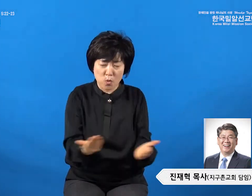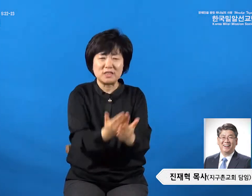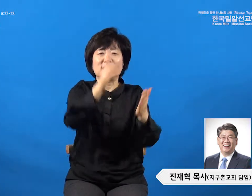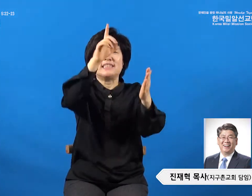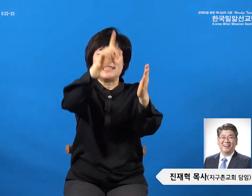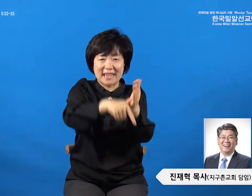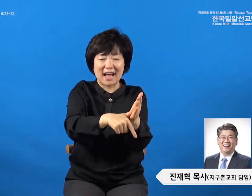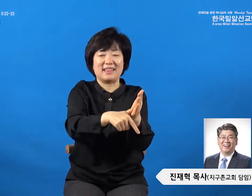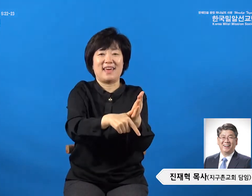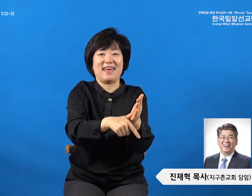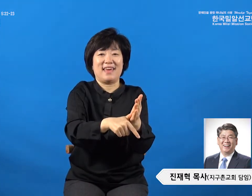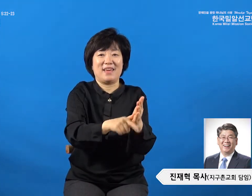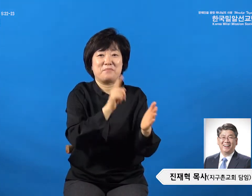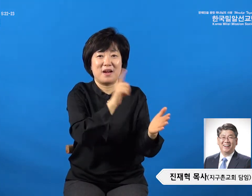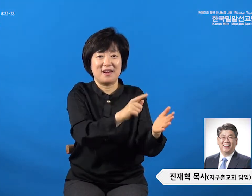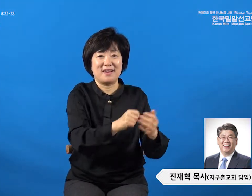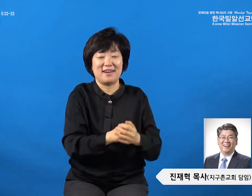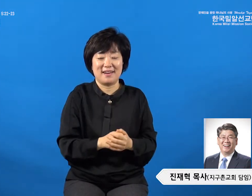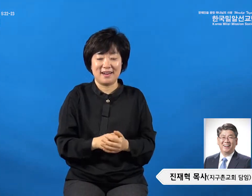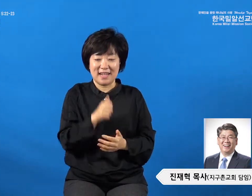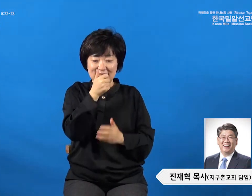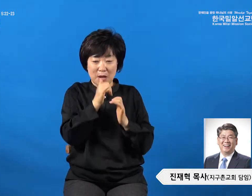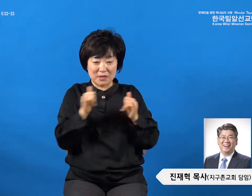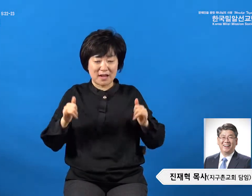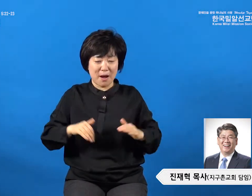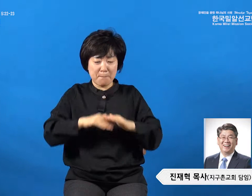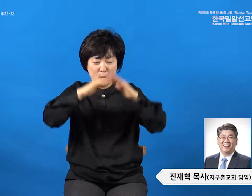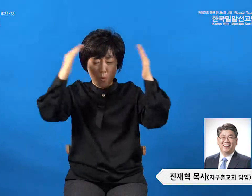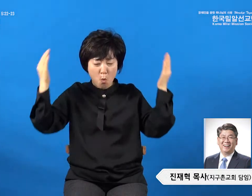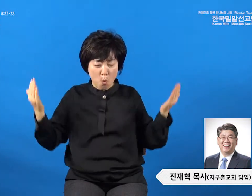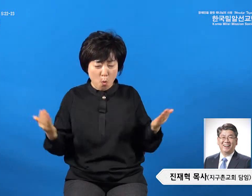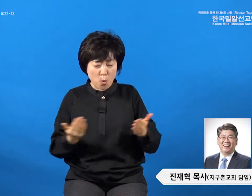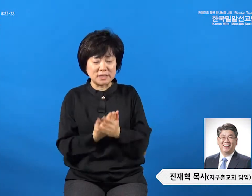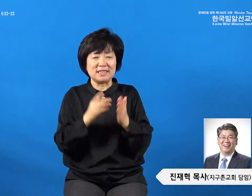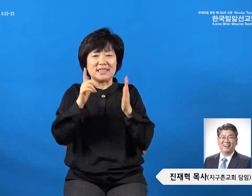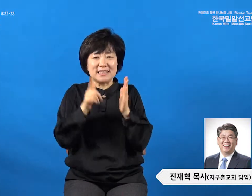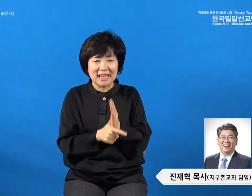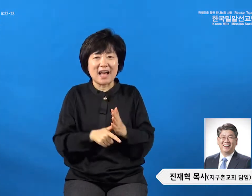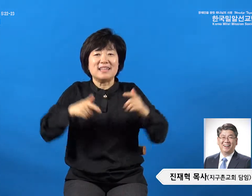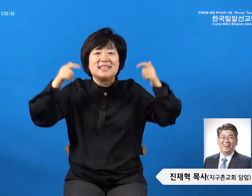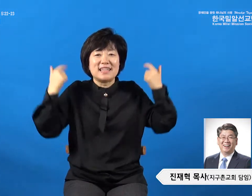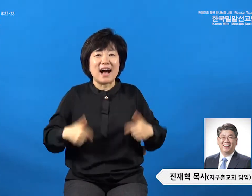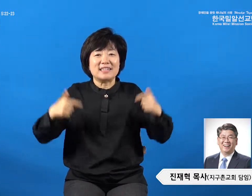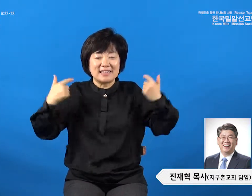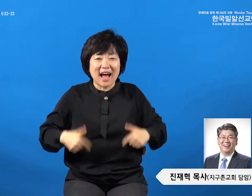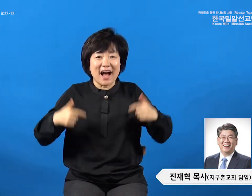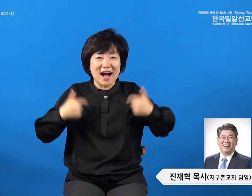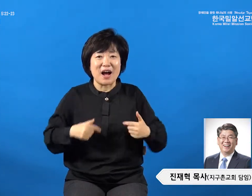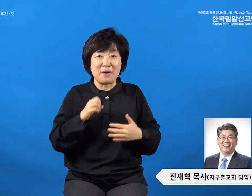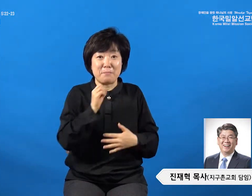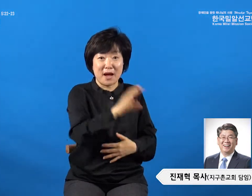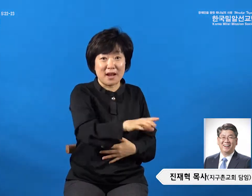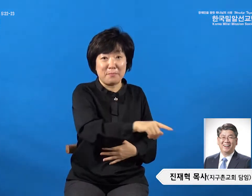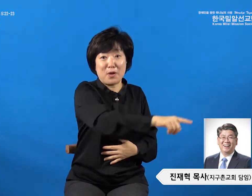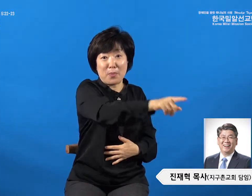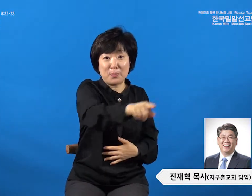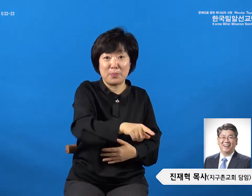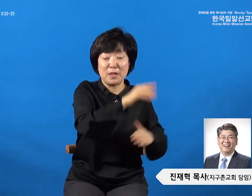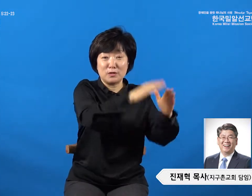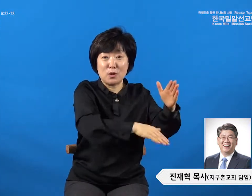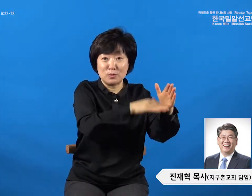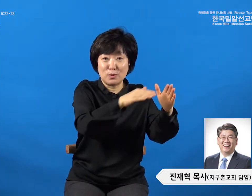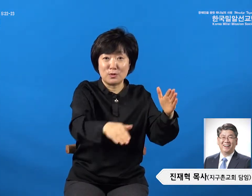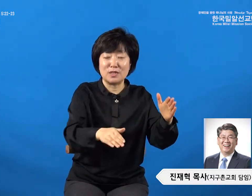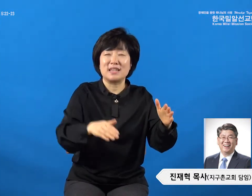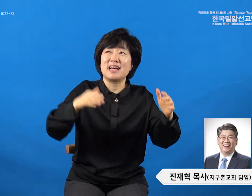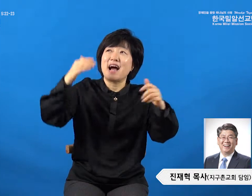항상이라고 화답합니다. 그리고 사회자가 all the time, 항상이라고 이야기하면 성도들은